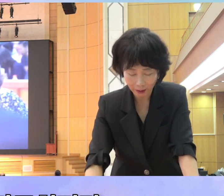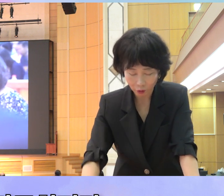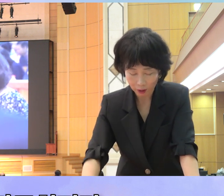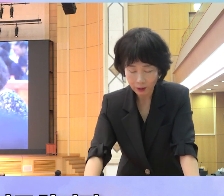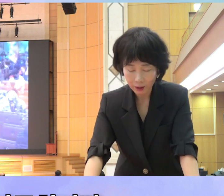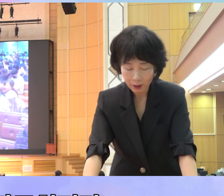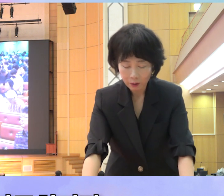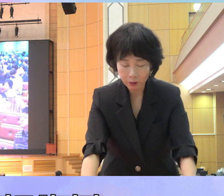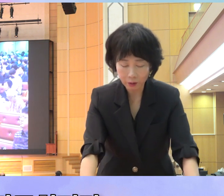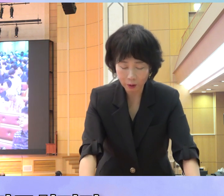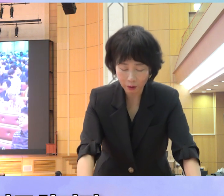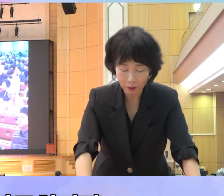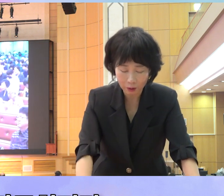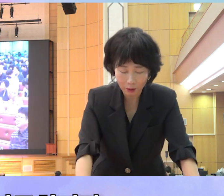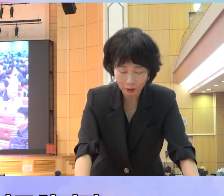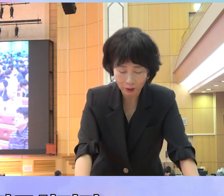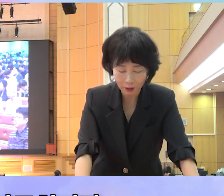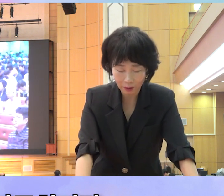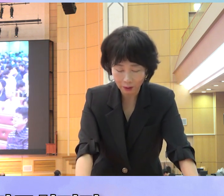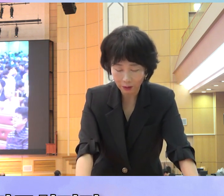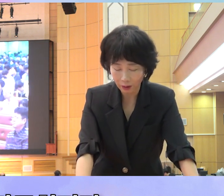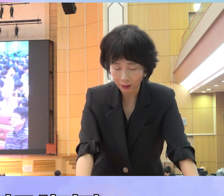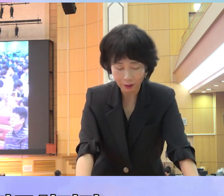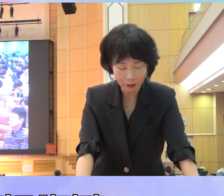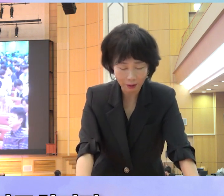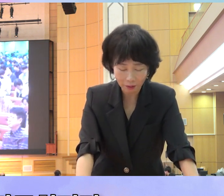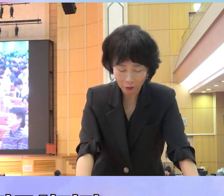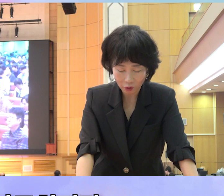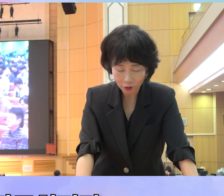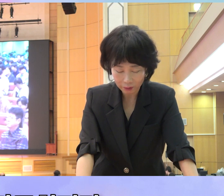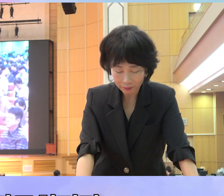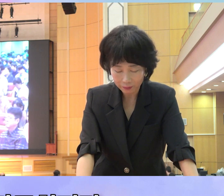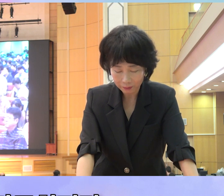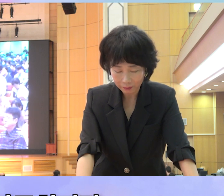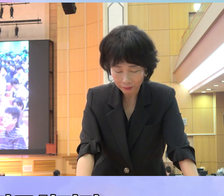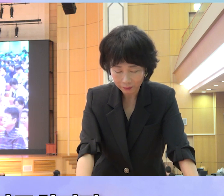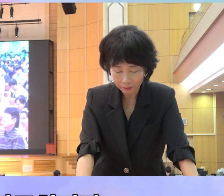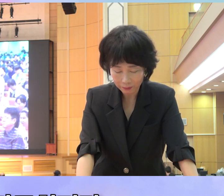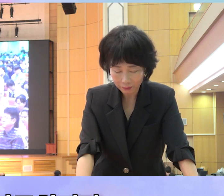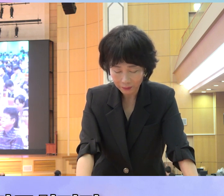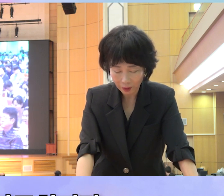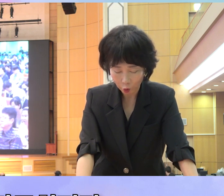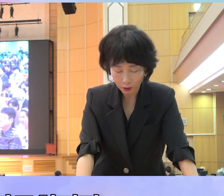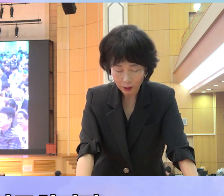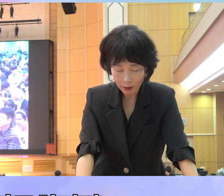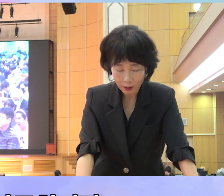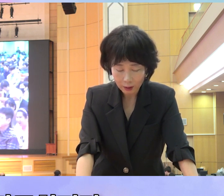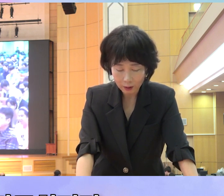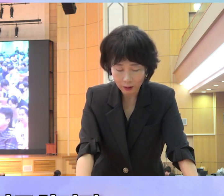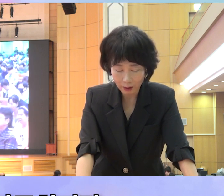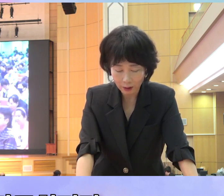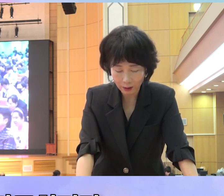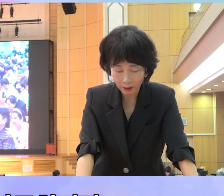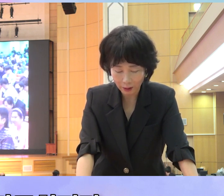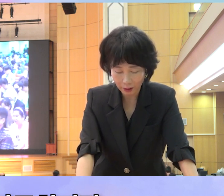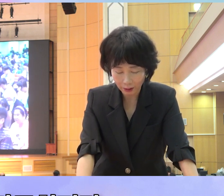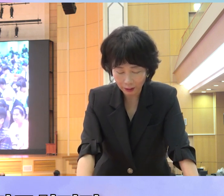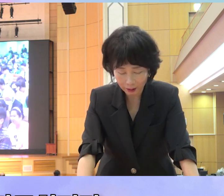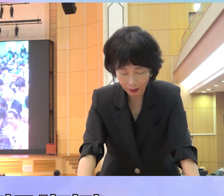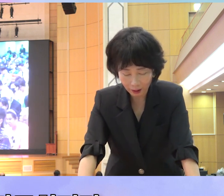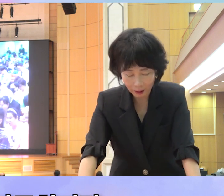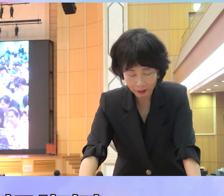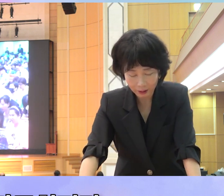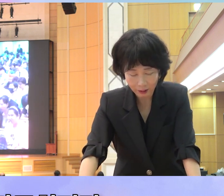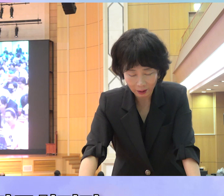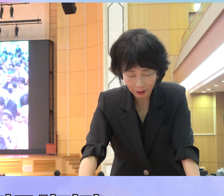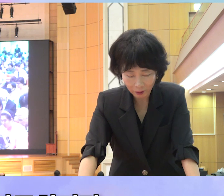예수님의 긍휼하심이 있었기 때문에 십자가 은혜가 가능했다 아니겠습니까? 하나님, 우리 오늘날 교회가